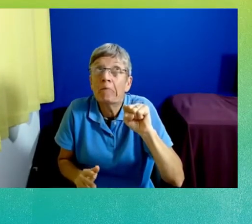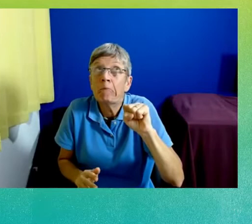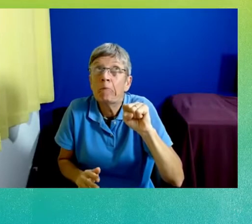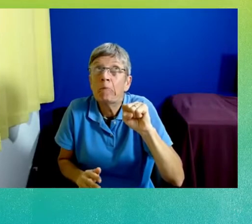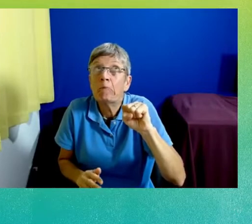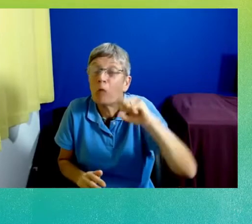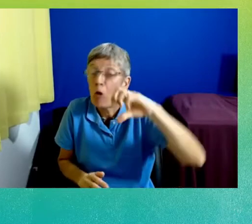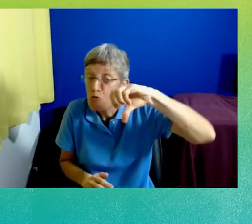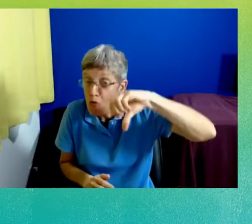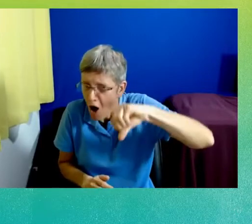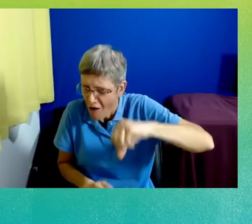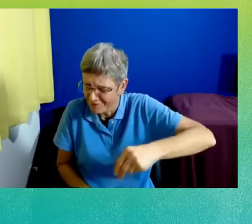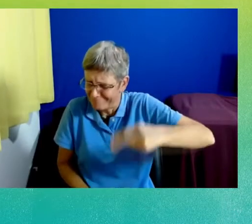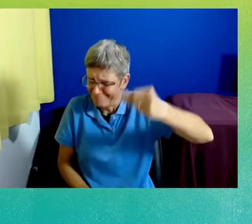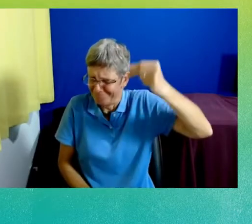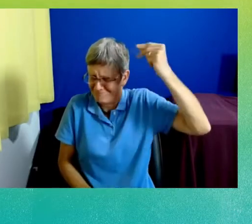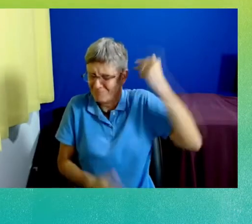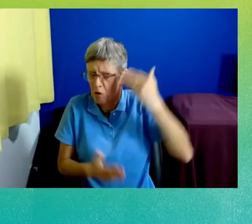1989,